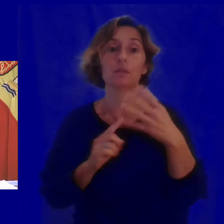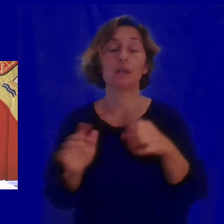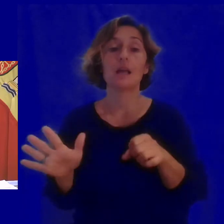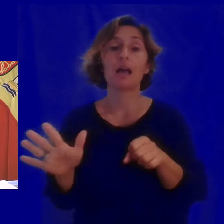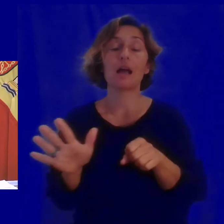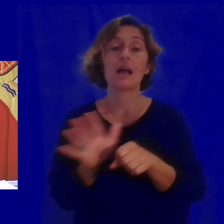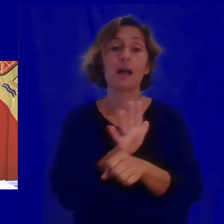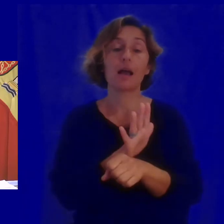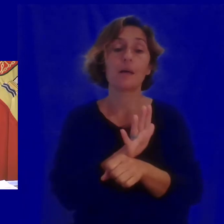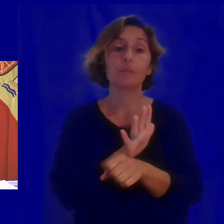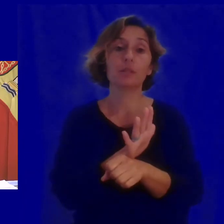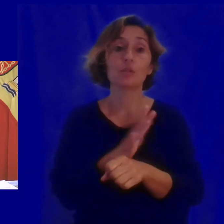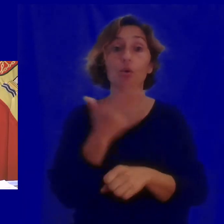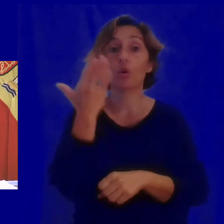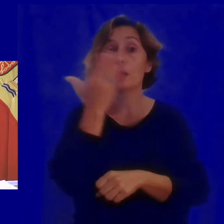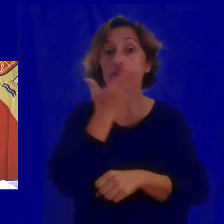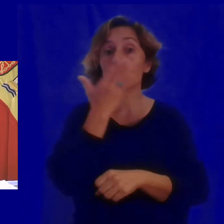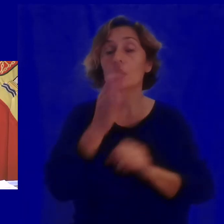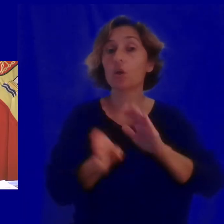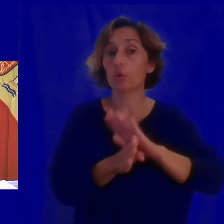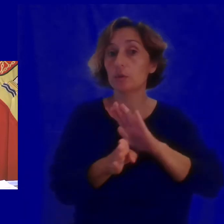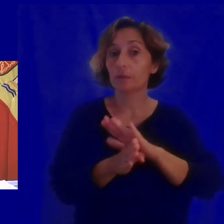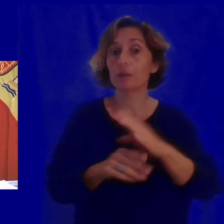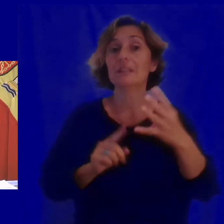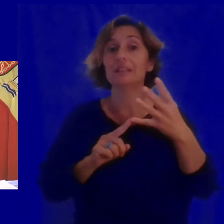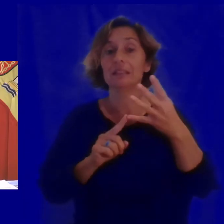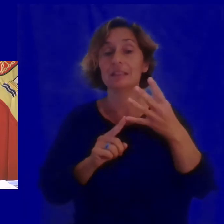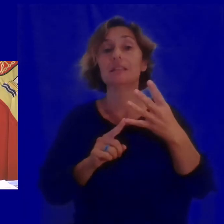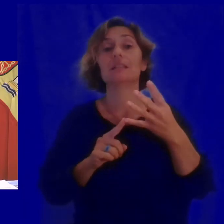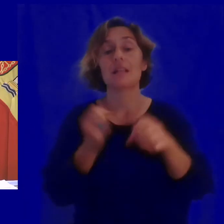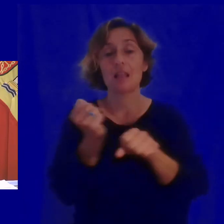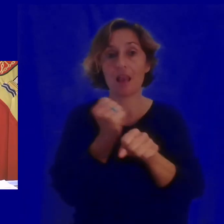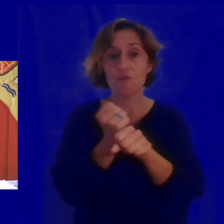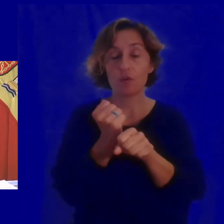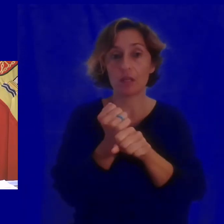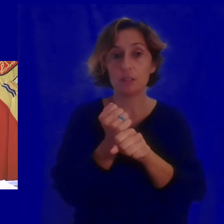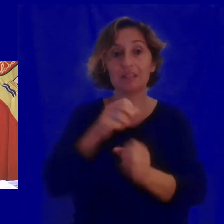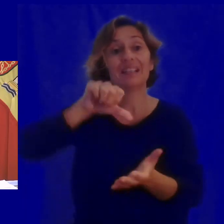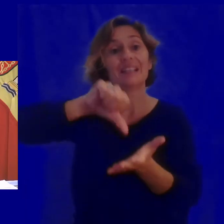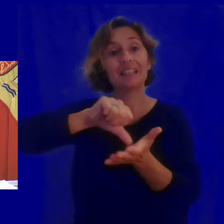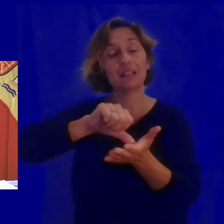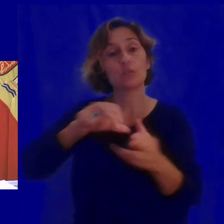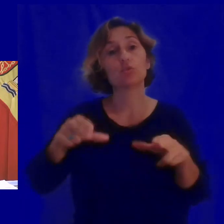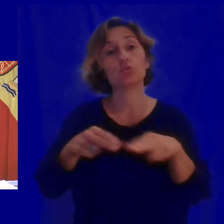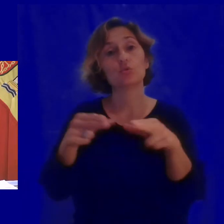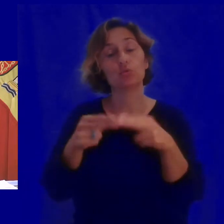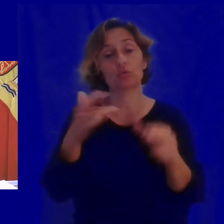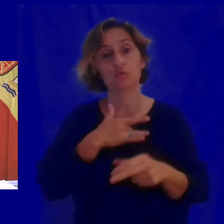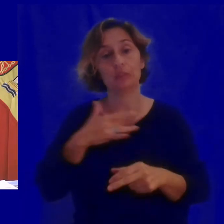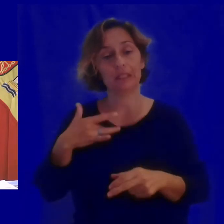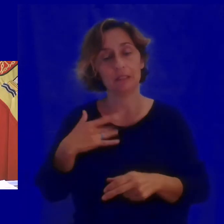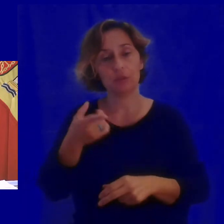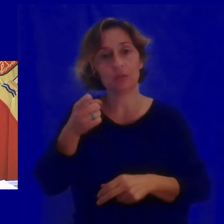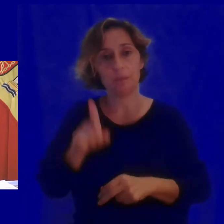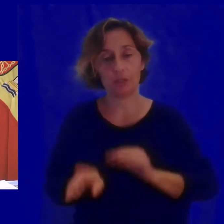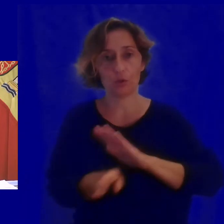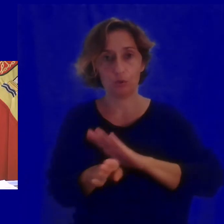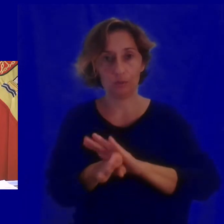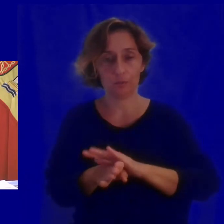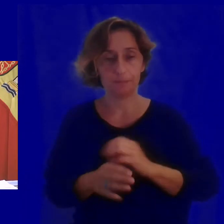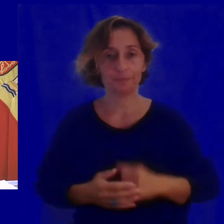contagio del escolar, el laboral y también de los centros sociosanitarios.